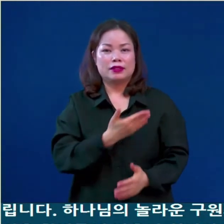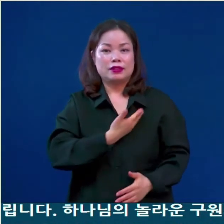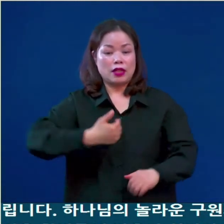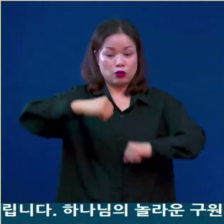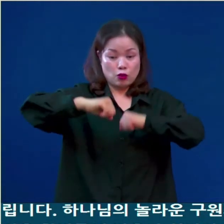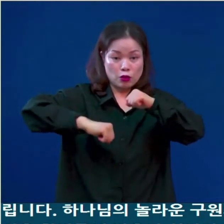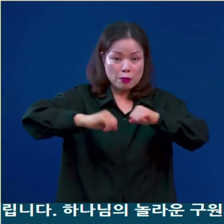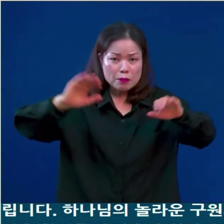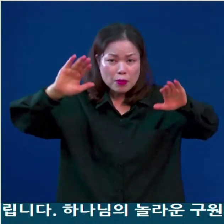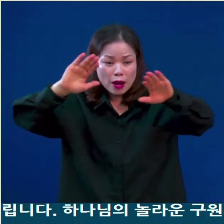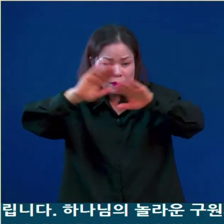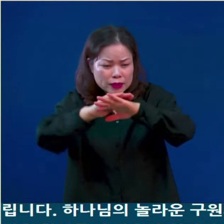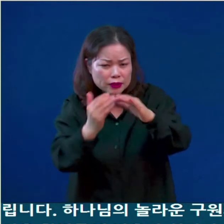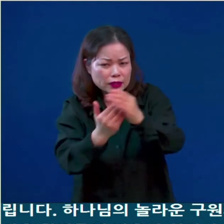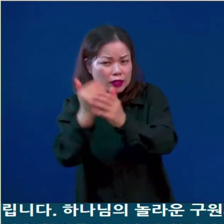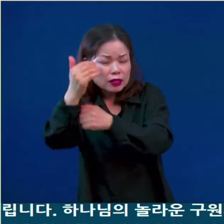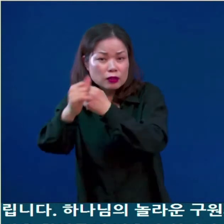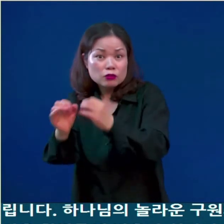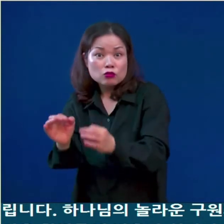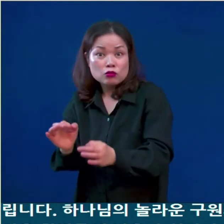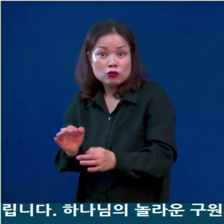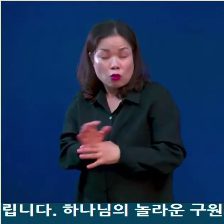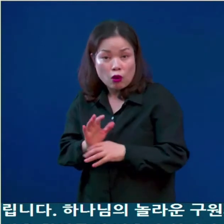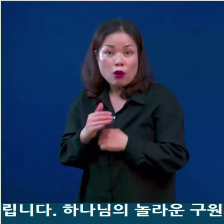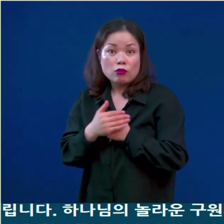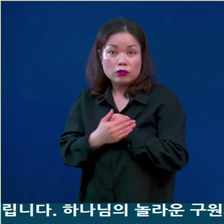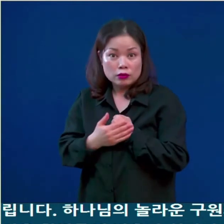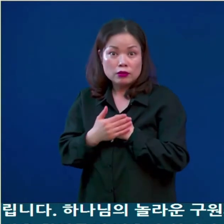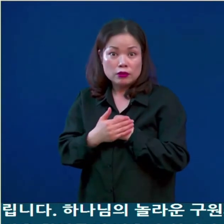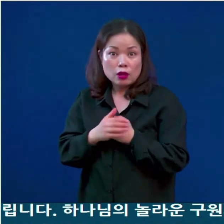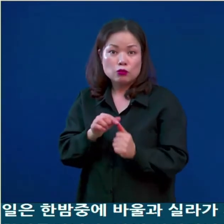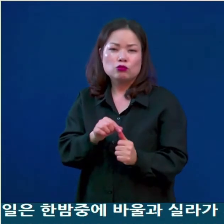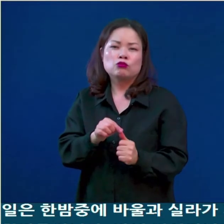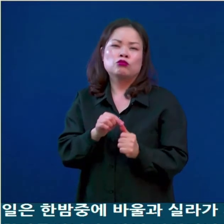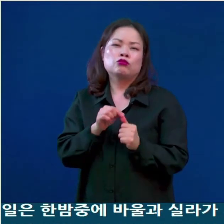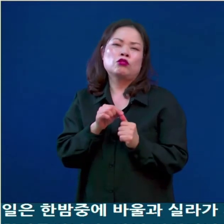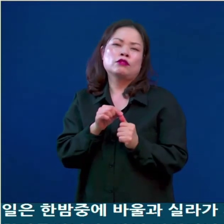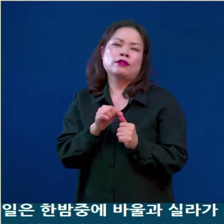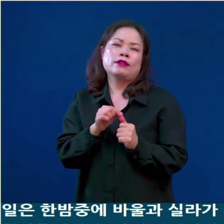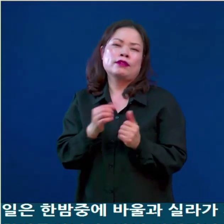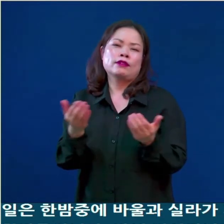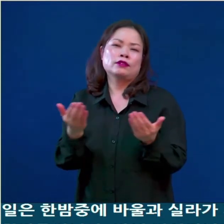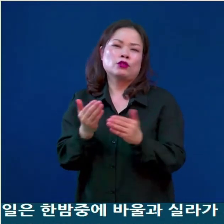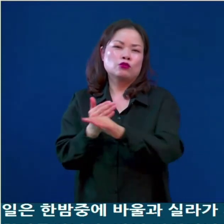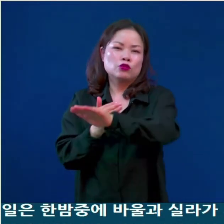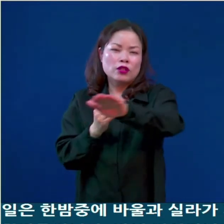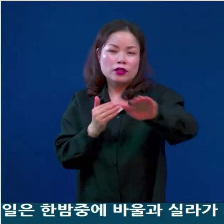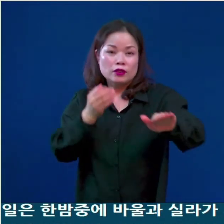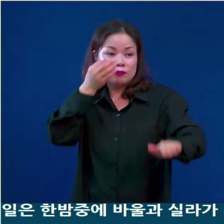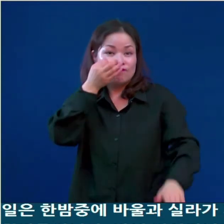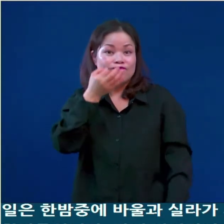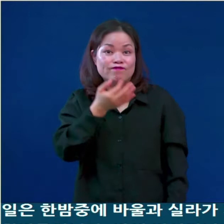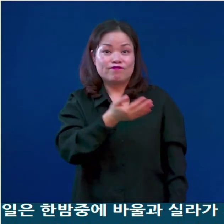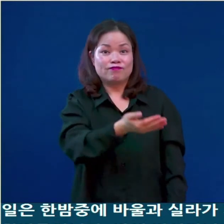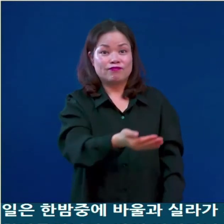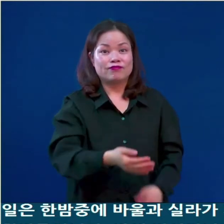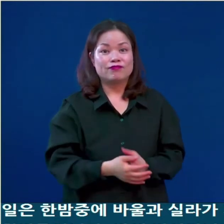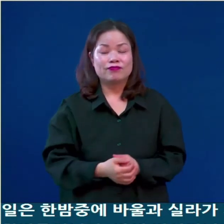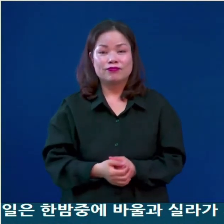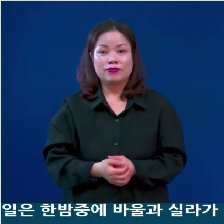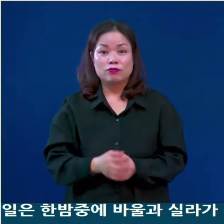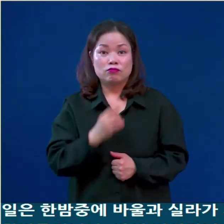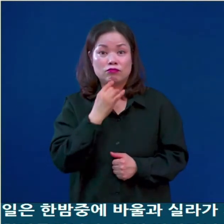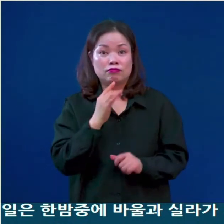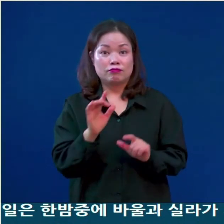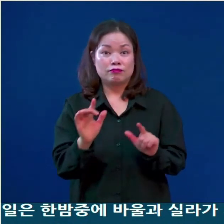사도행전은 밤에 벌어진 하나님의 놀라운 은혜와 구원의 역사를 우리에게 보여줍니다.